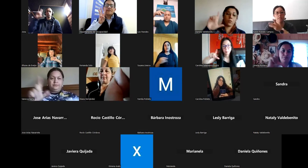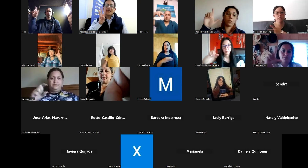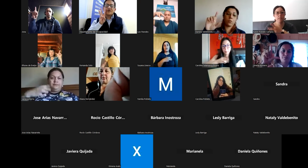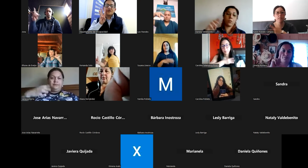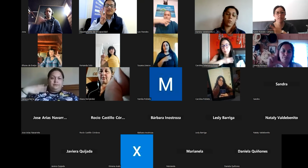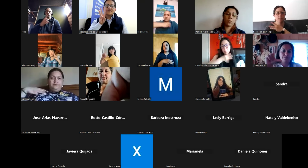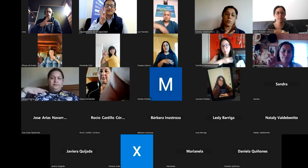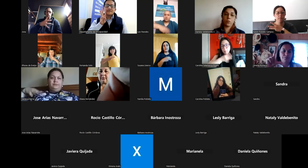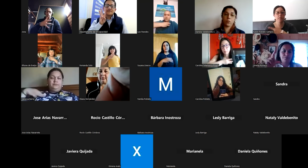miércoles,